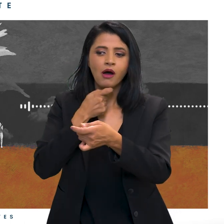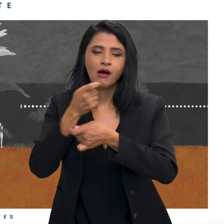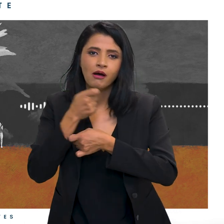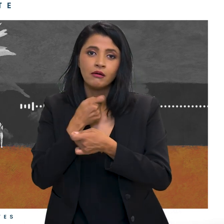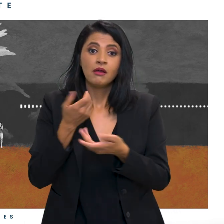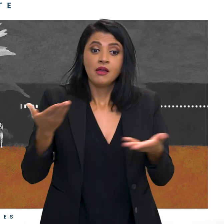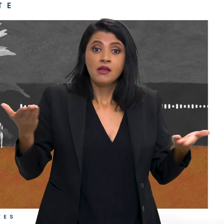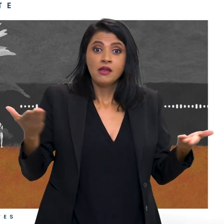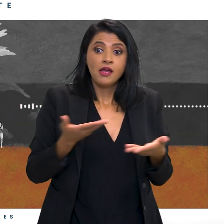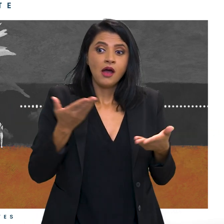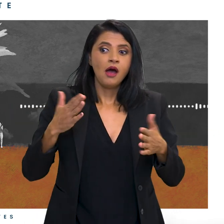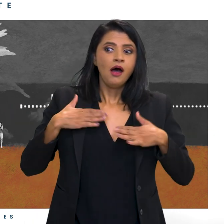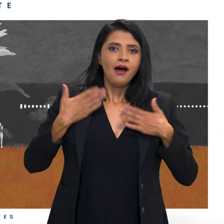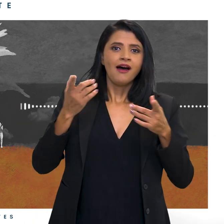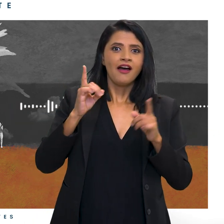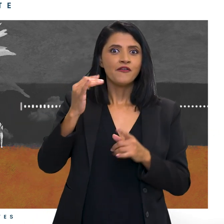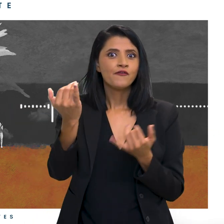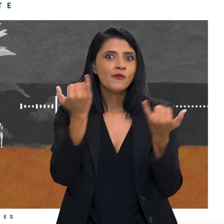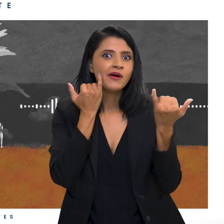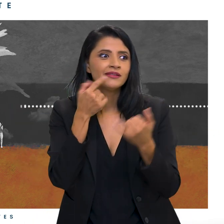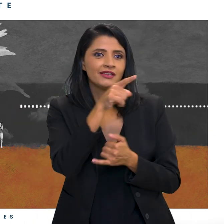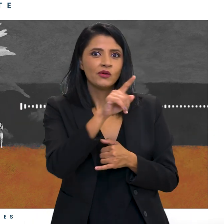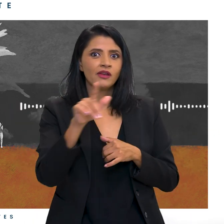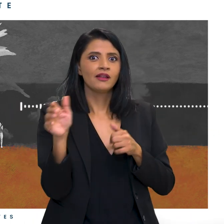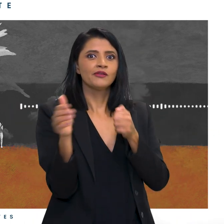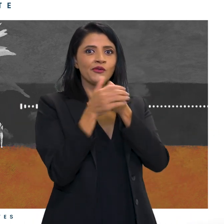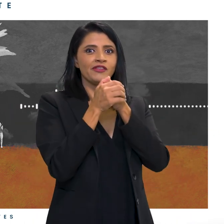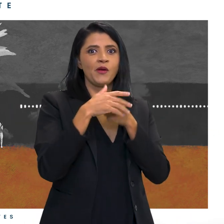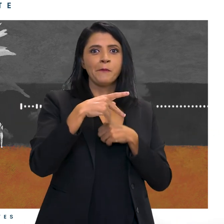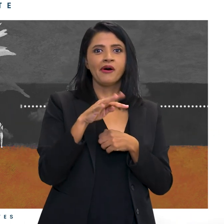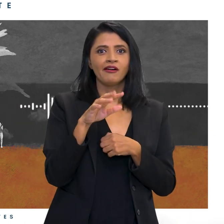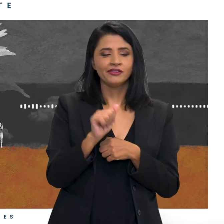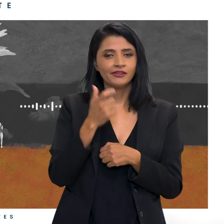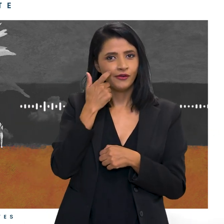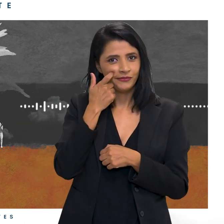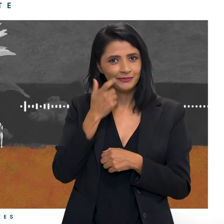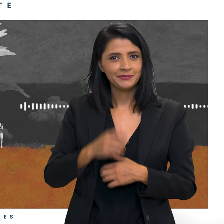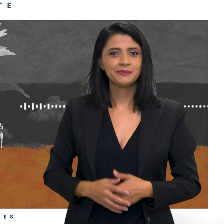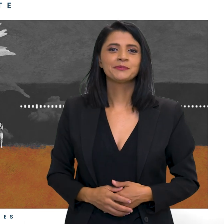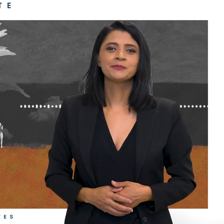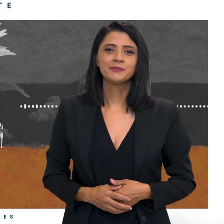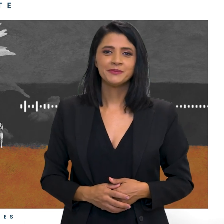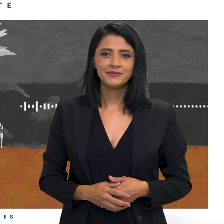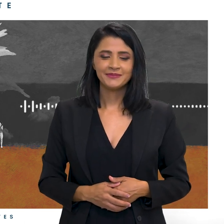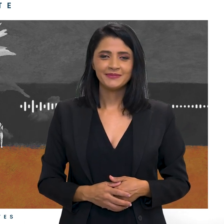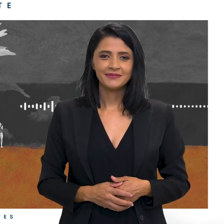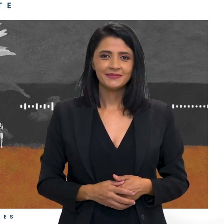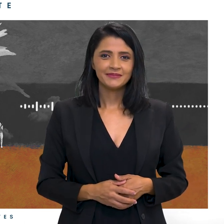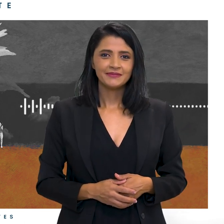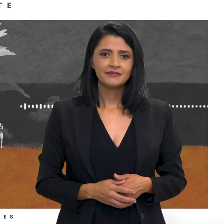entrevistados também. E a gente acaba agora com o suspense da informação que a Paty guardou até aqui.